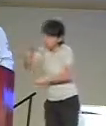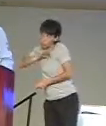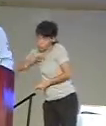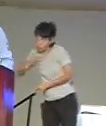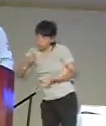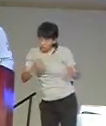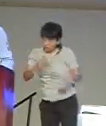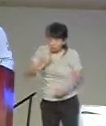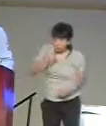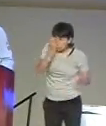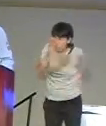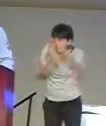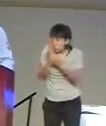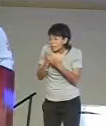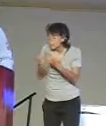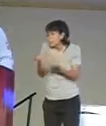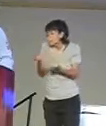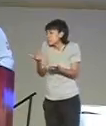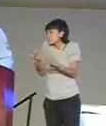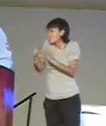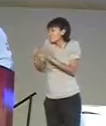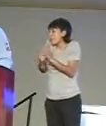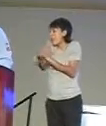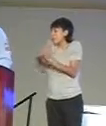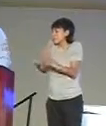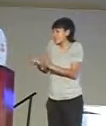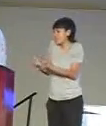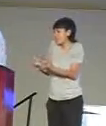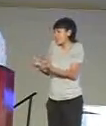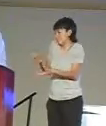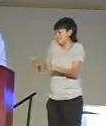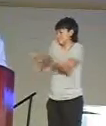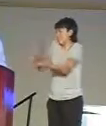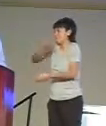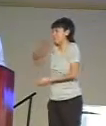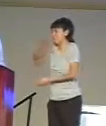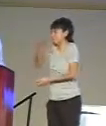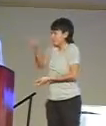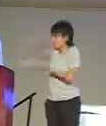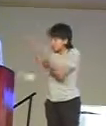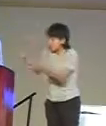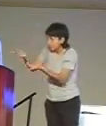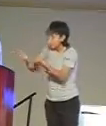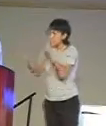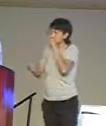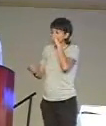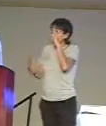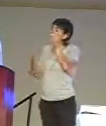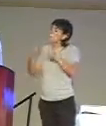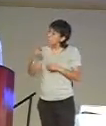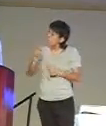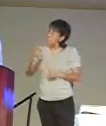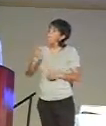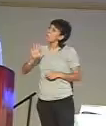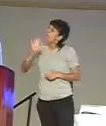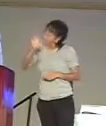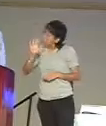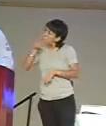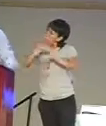llamémosla así. Sin embargo, seguimos teniendo casos de sífilis congénita en el